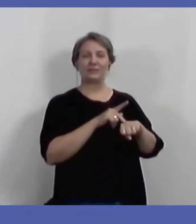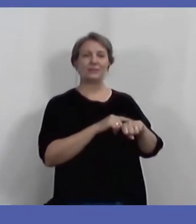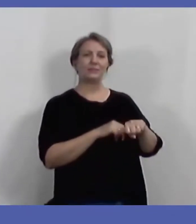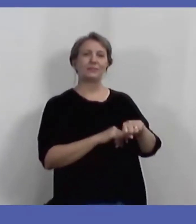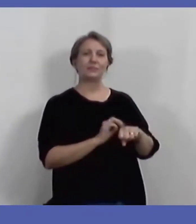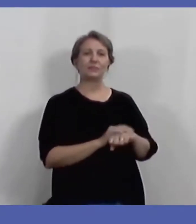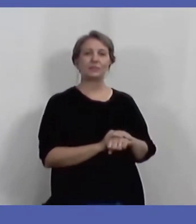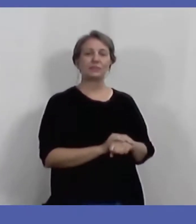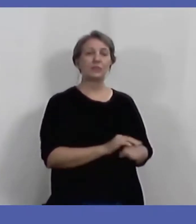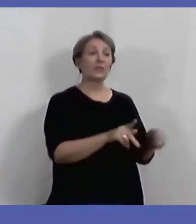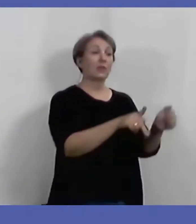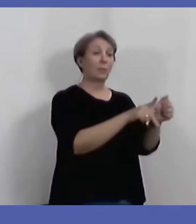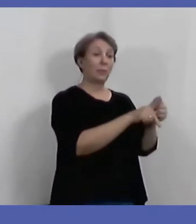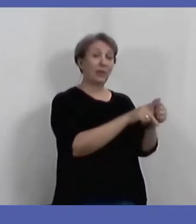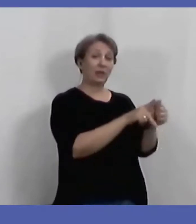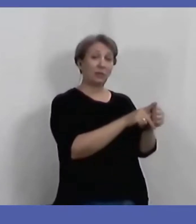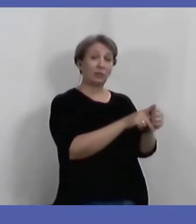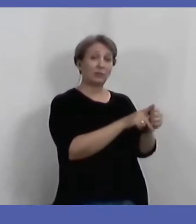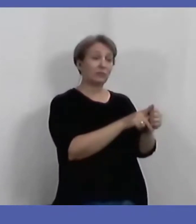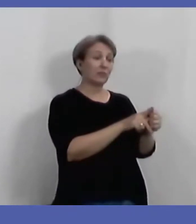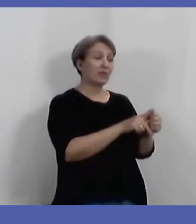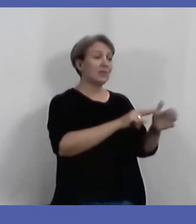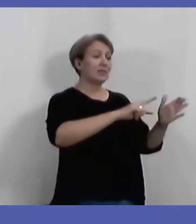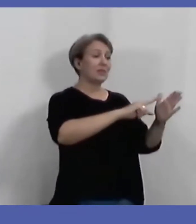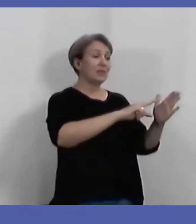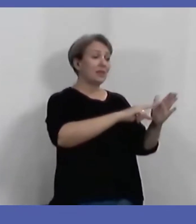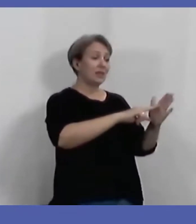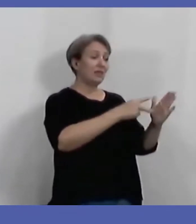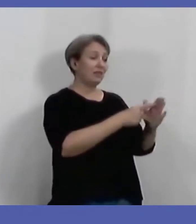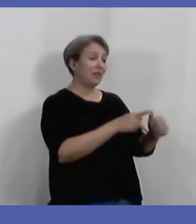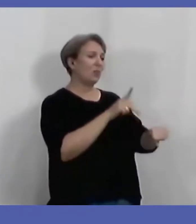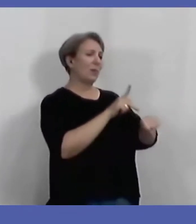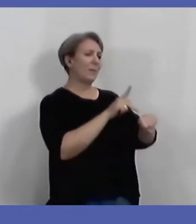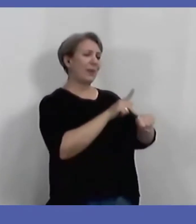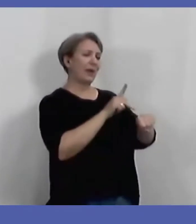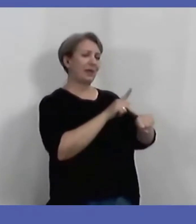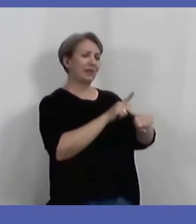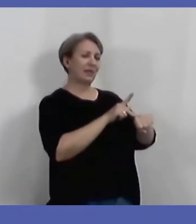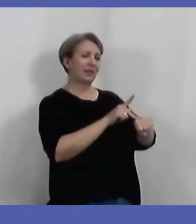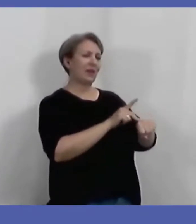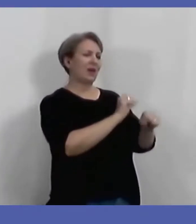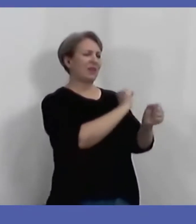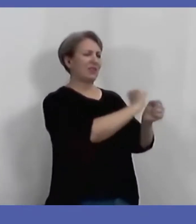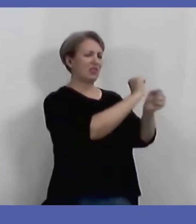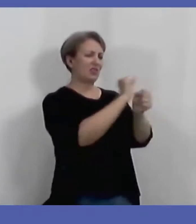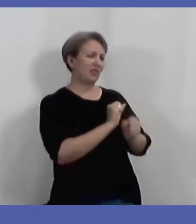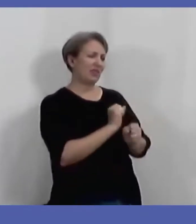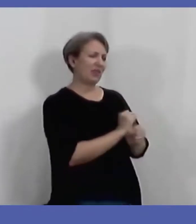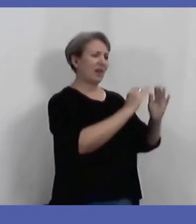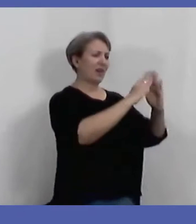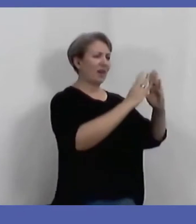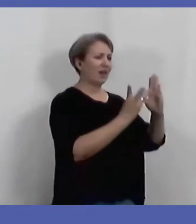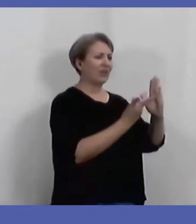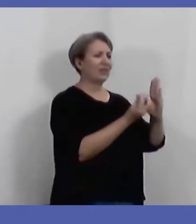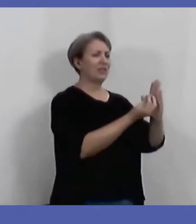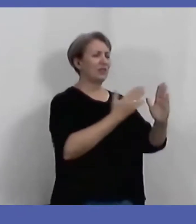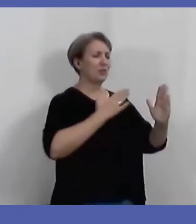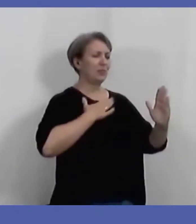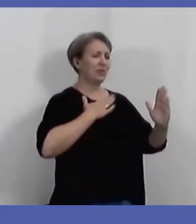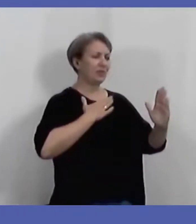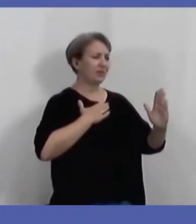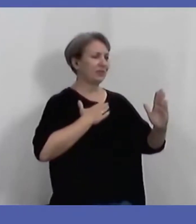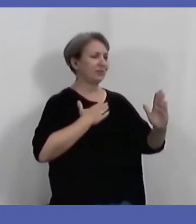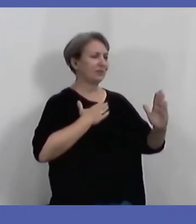minha igreja. Então, irmãos, é a primeira vez em todo o Velho Testamento,